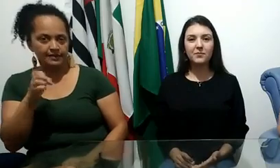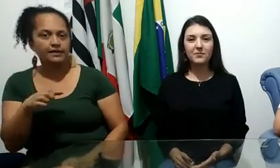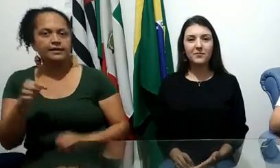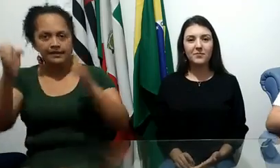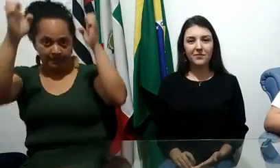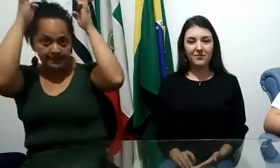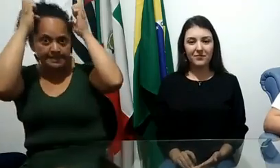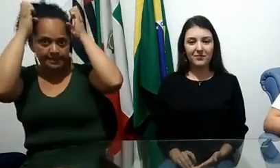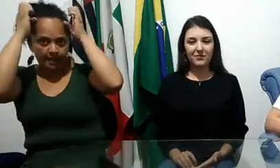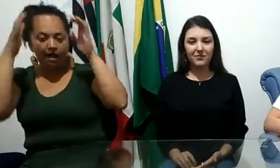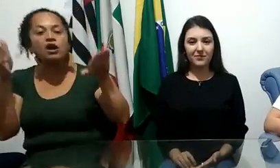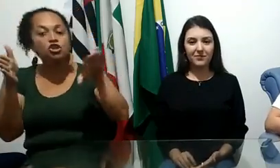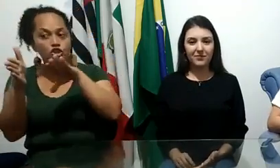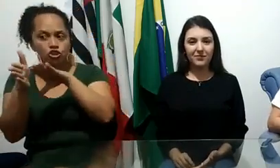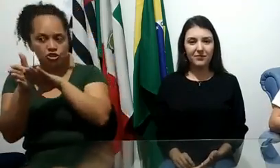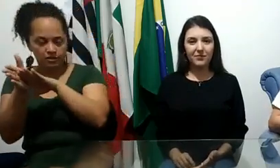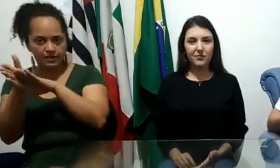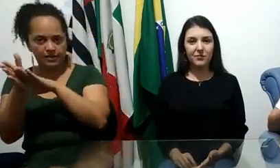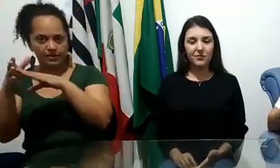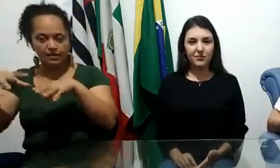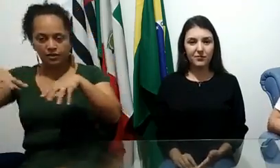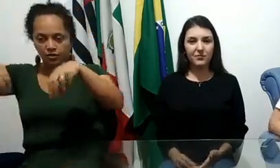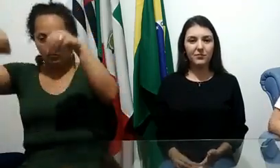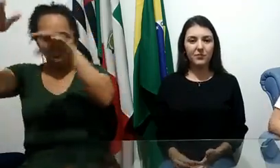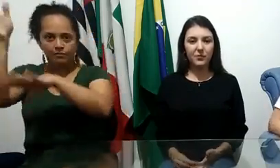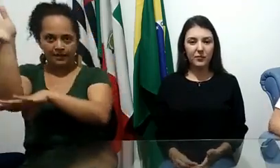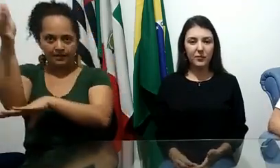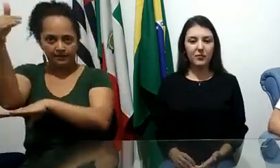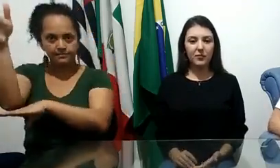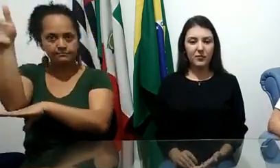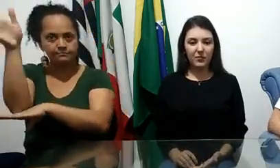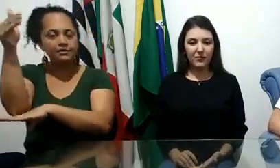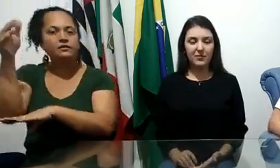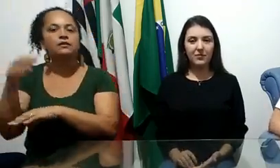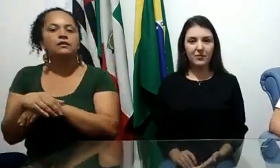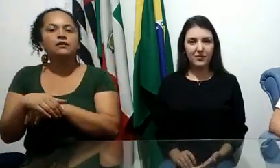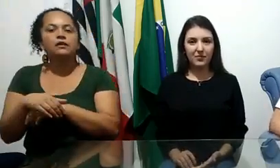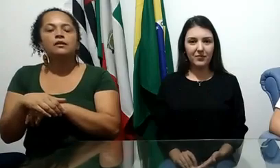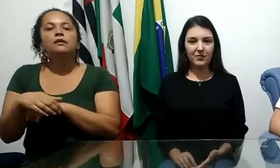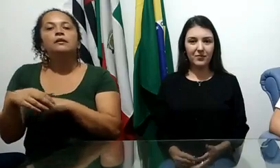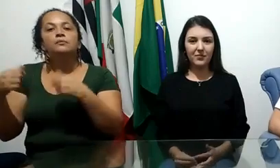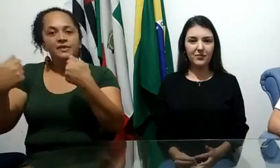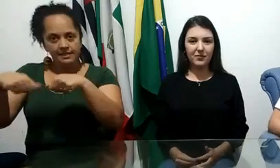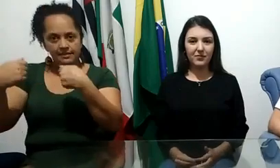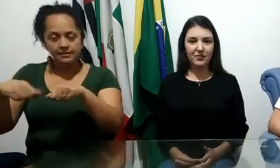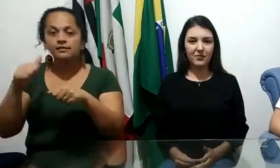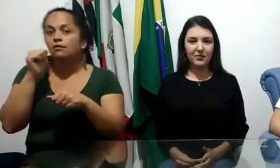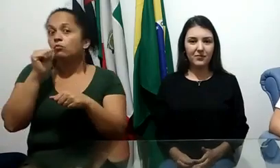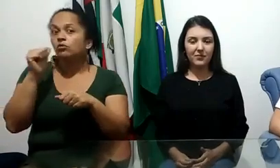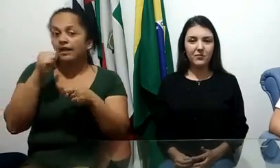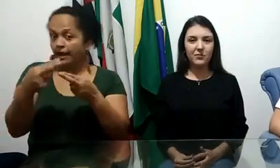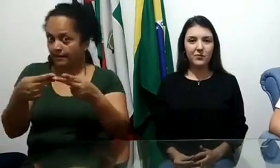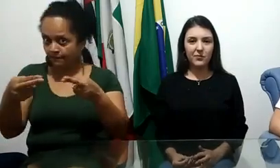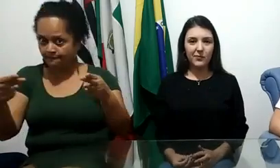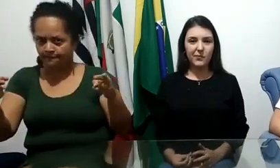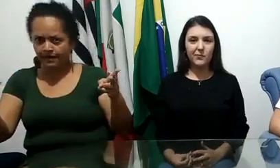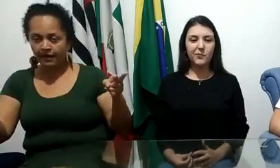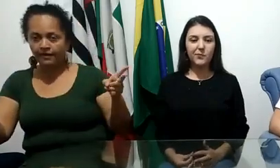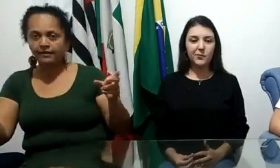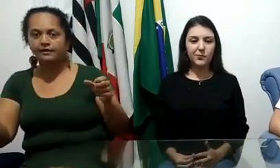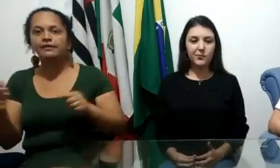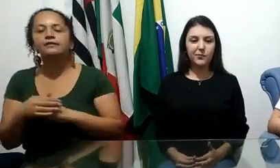todas as meninas escolhidas passam por um tratamento durante um ano. Então, durante um ano, elas são